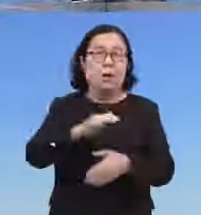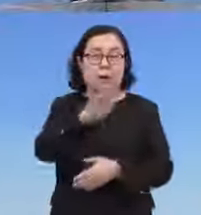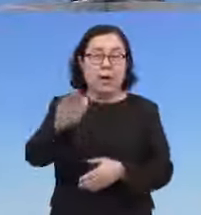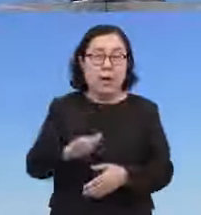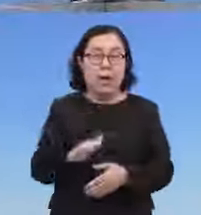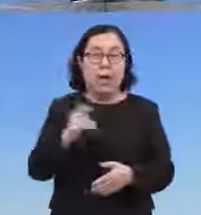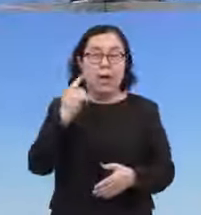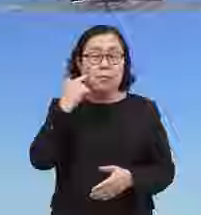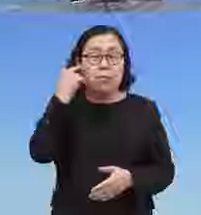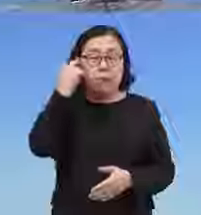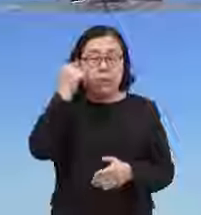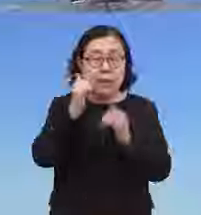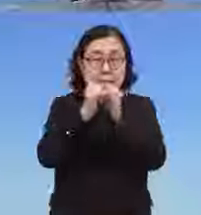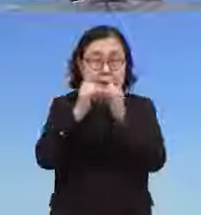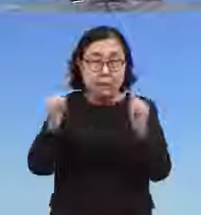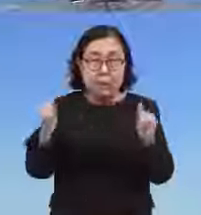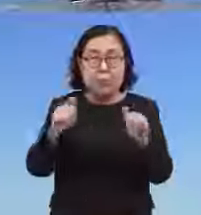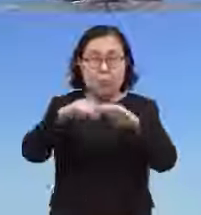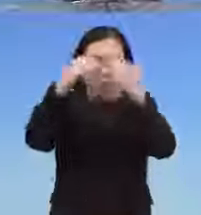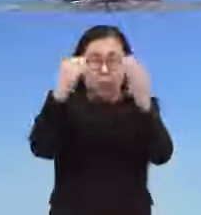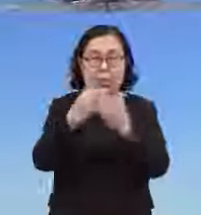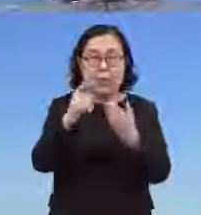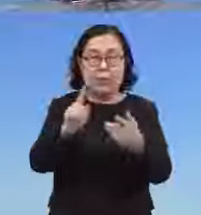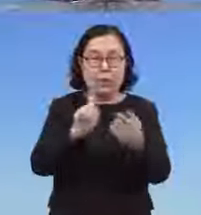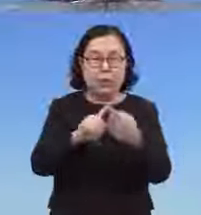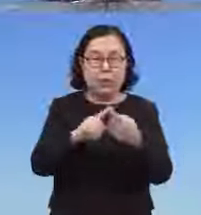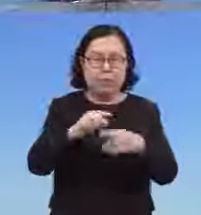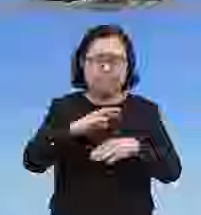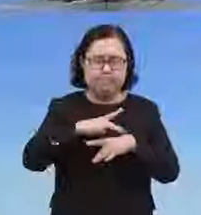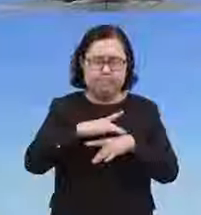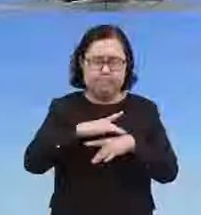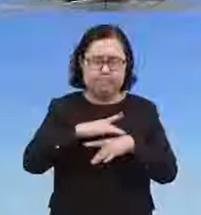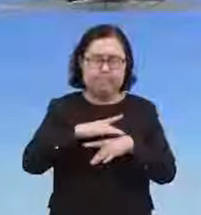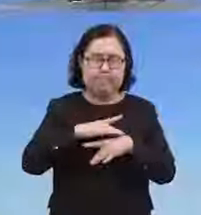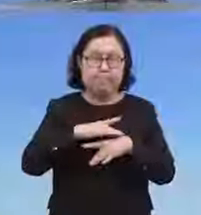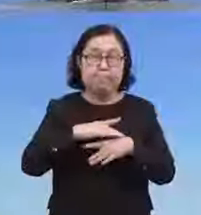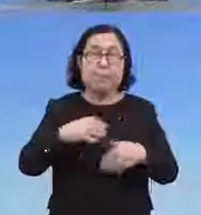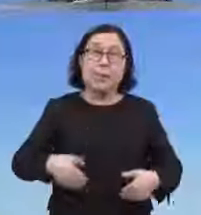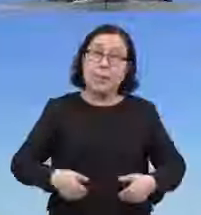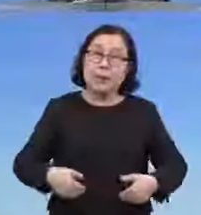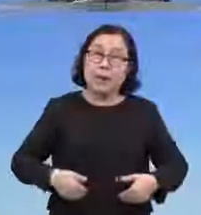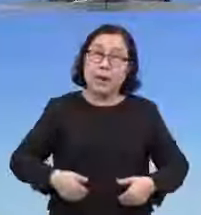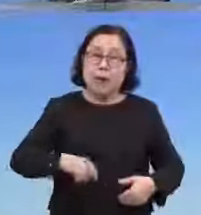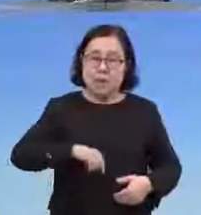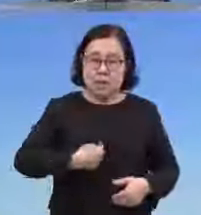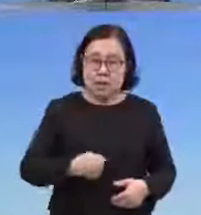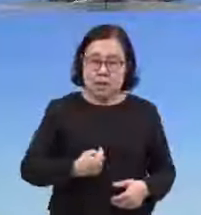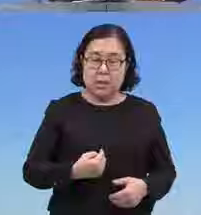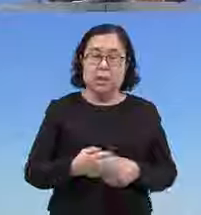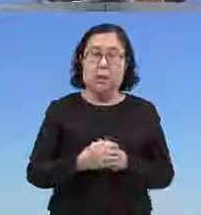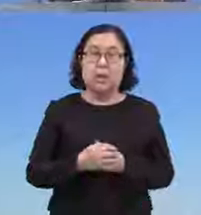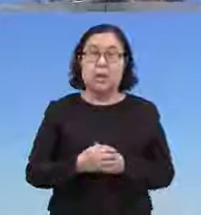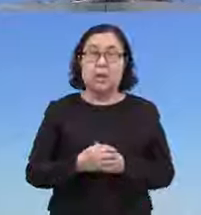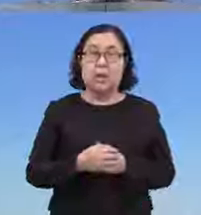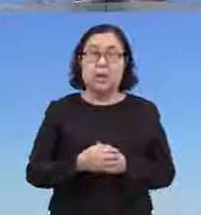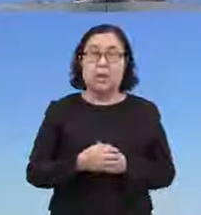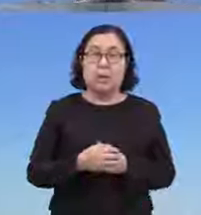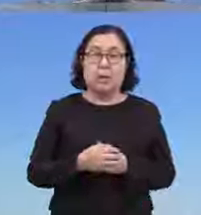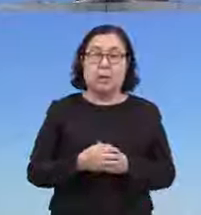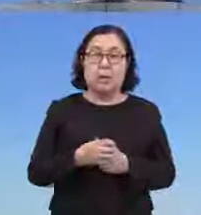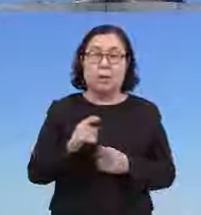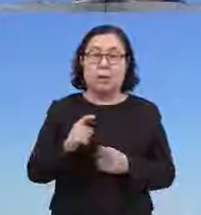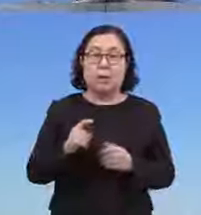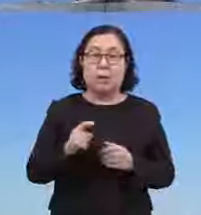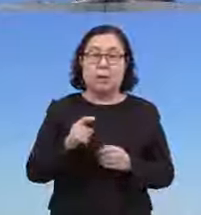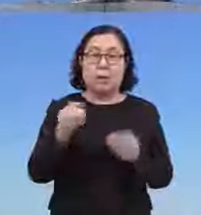우리 교역자들이 항상 이걸 두려워해야 돼요. 특히 담임 목사. 자꾸 앞에서 자기가 뭐를 하다가 보면은